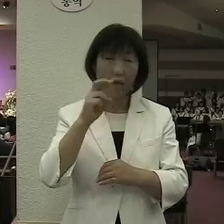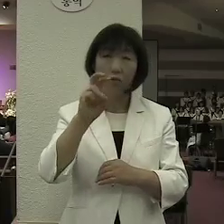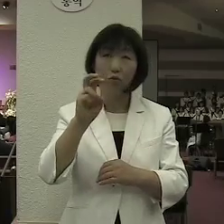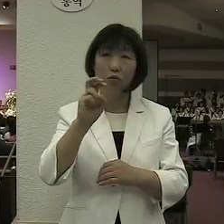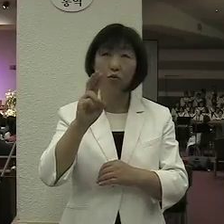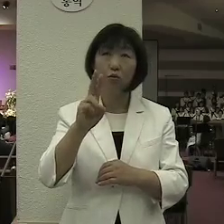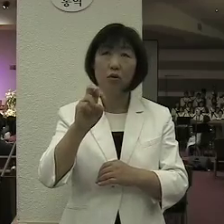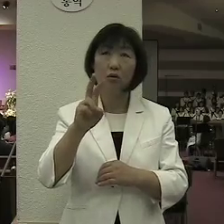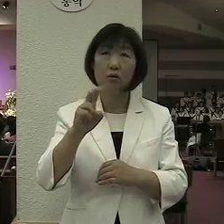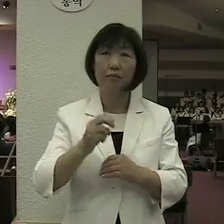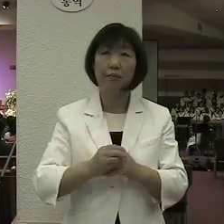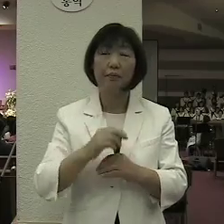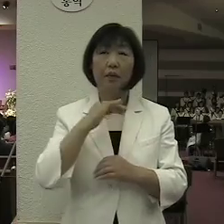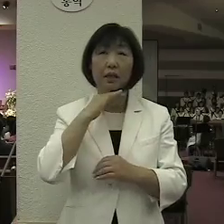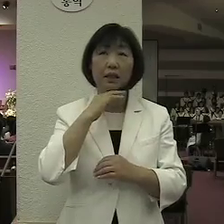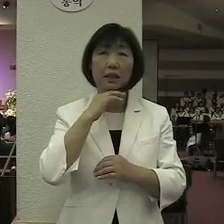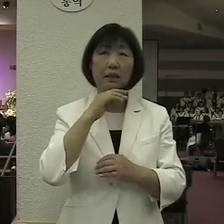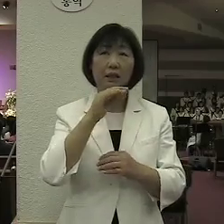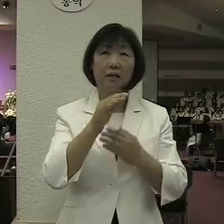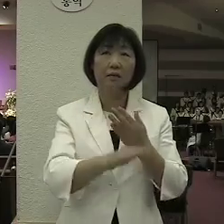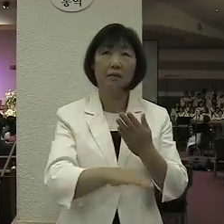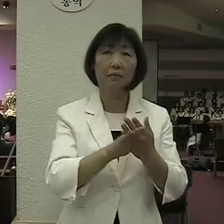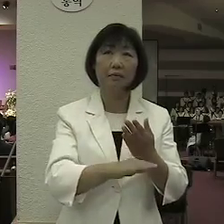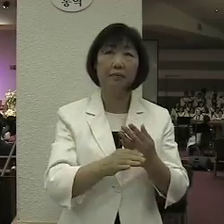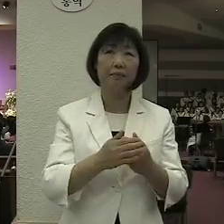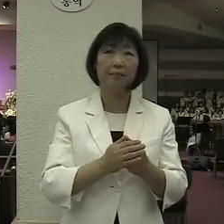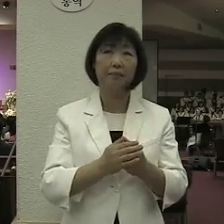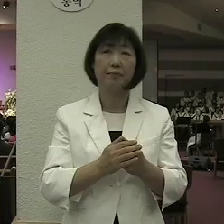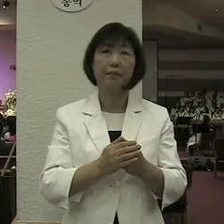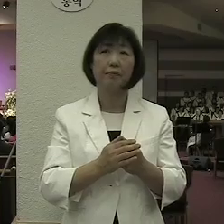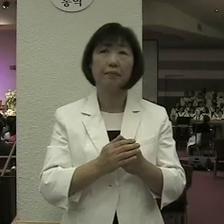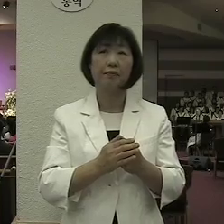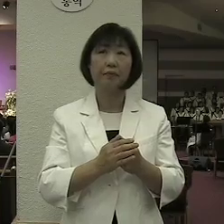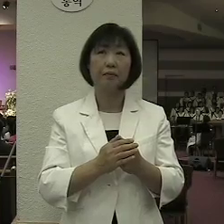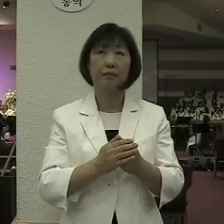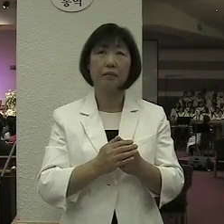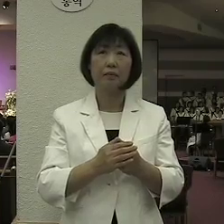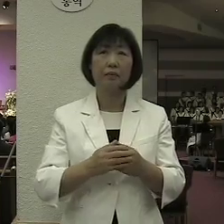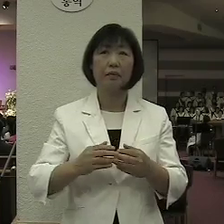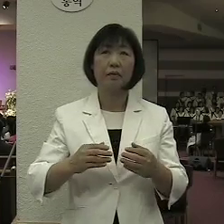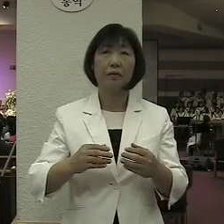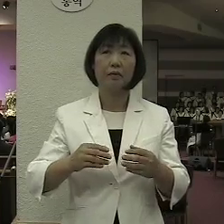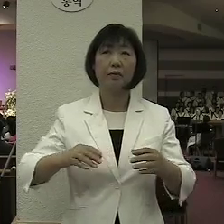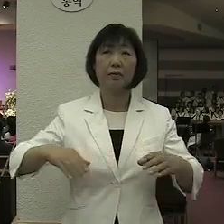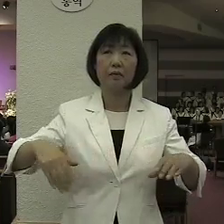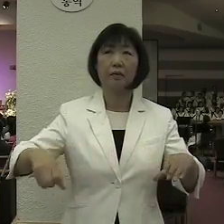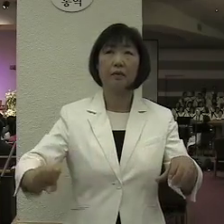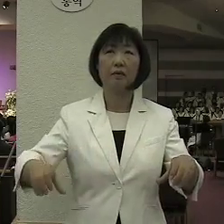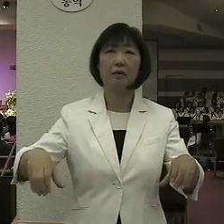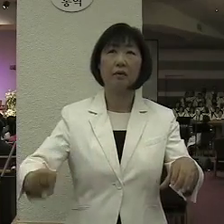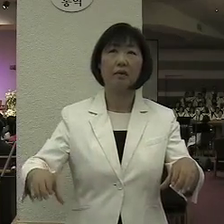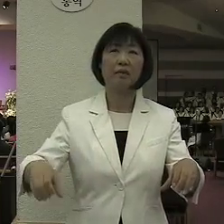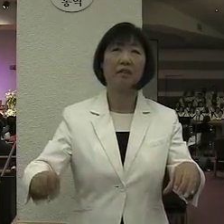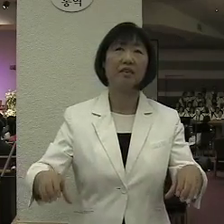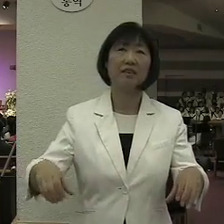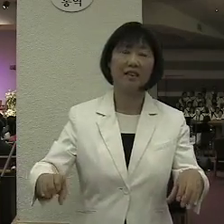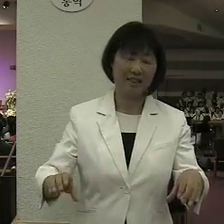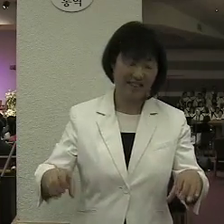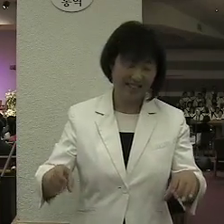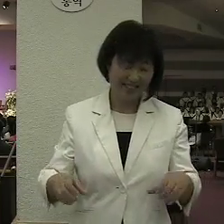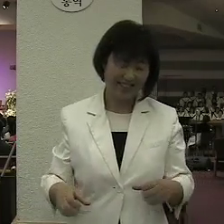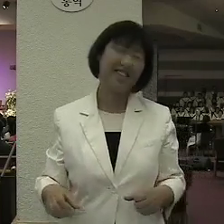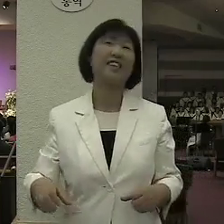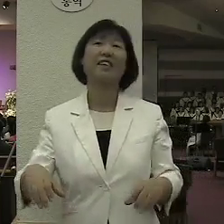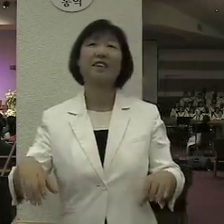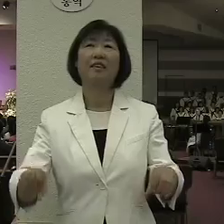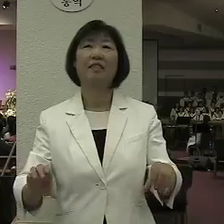복음 전도자로 지금 엄청난 사역을 하고 계시는데 그분이 자라면서 한동안 굉장히 반항하셨습니다. 22살까지